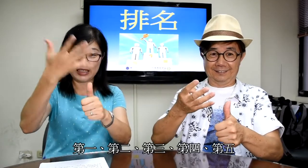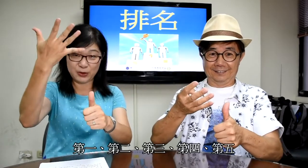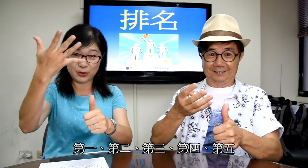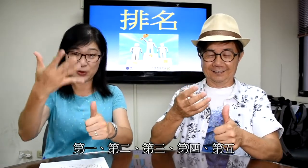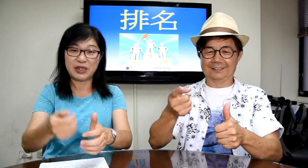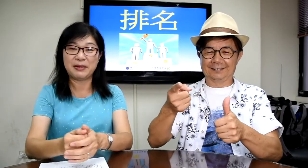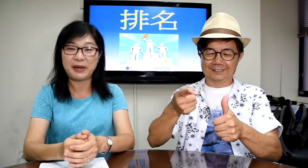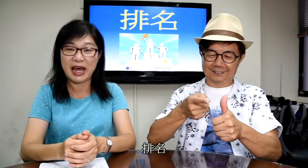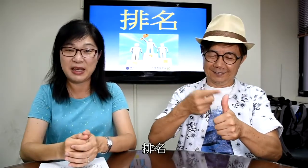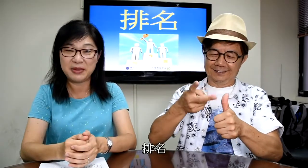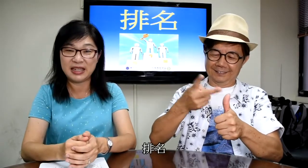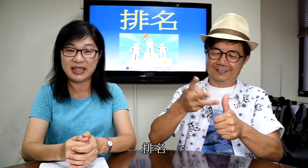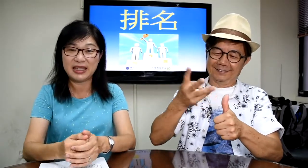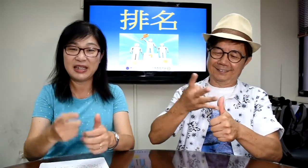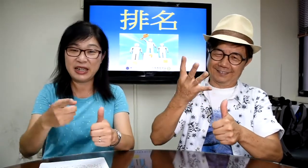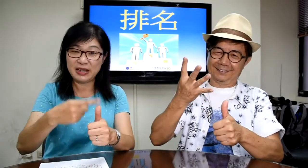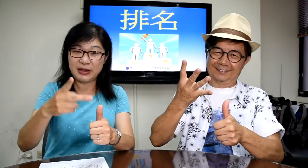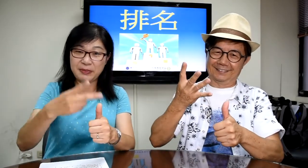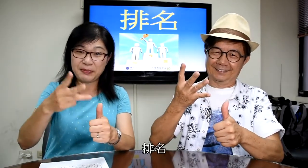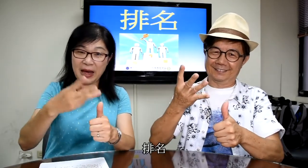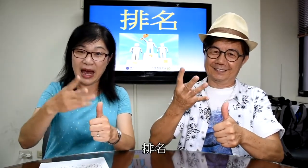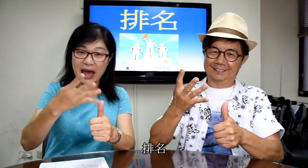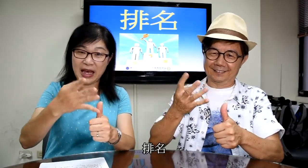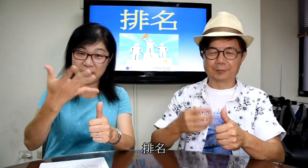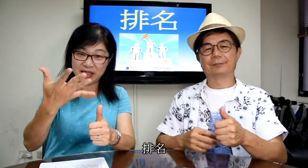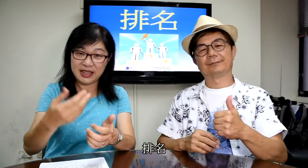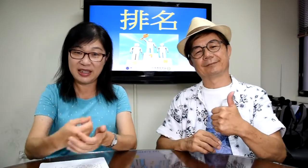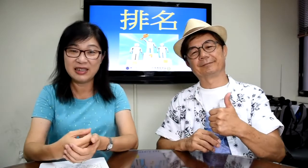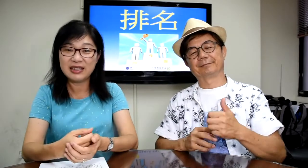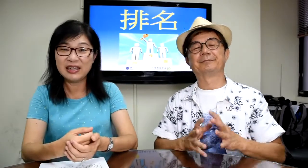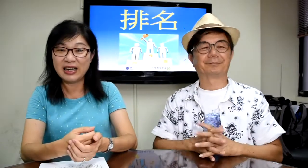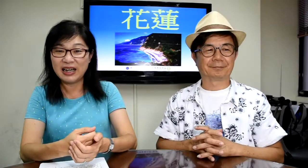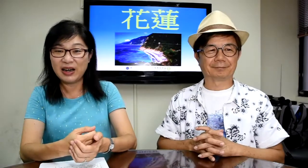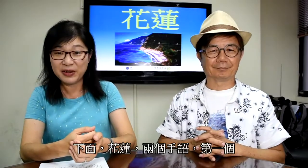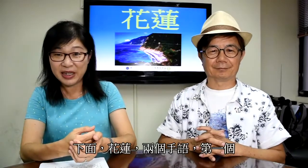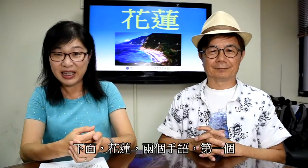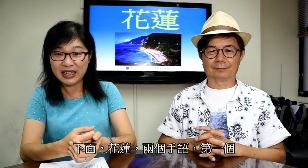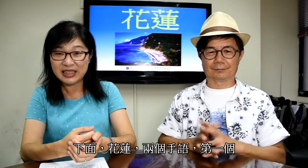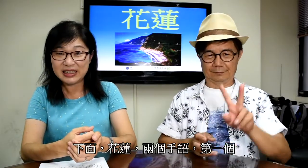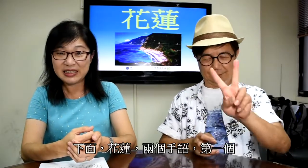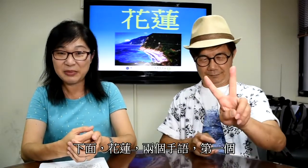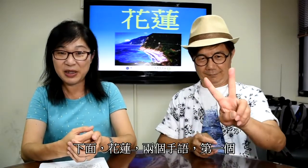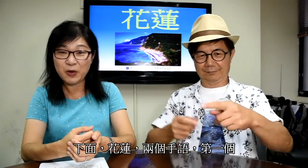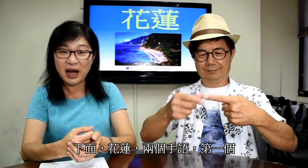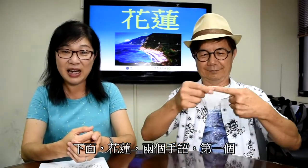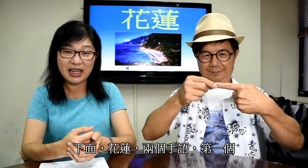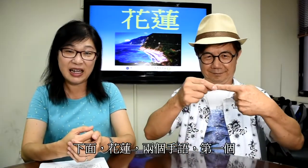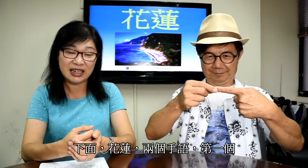五，排名，排名。OK， 下面花莲两个